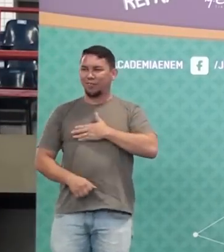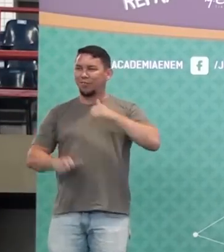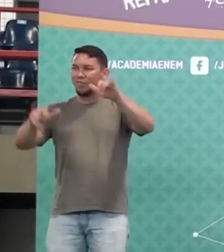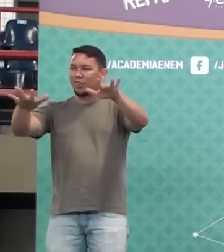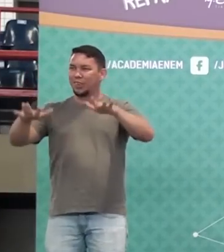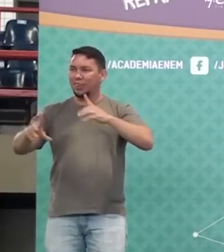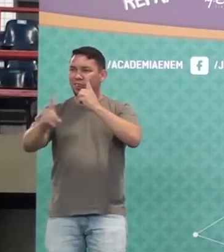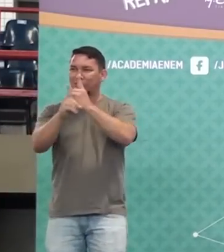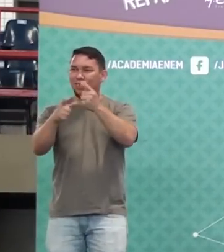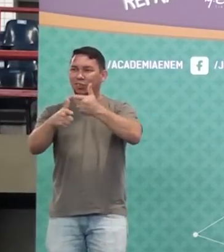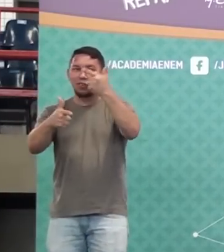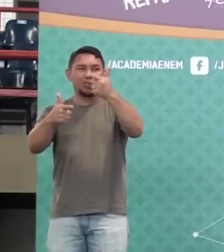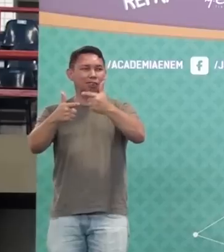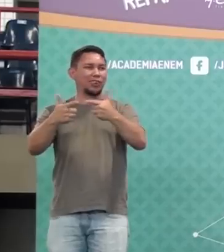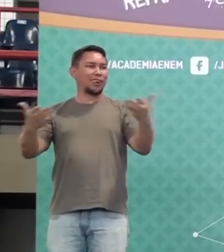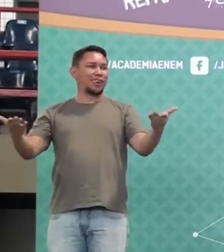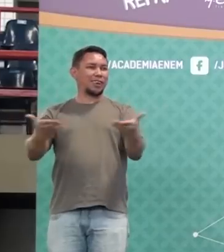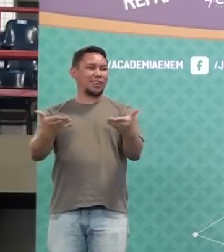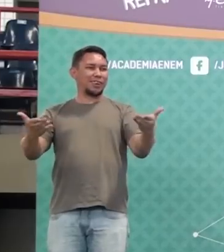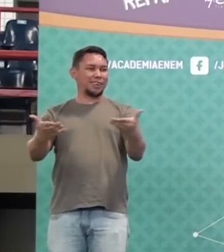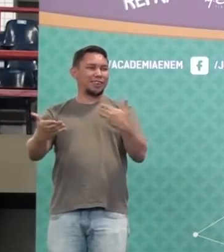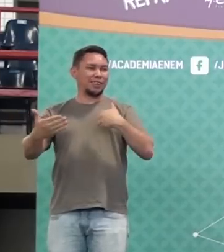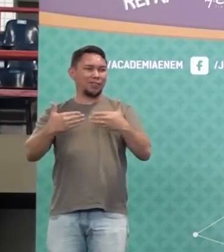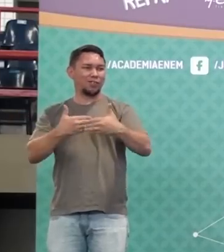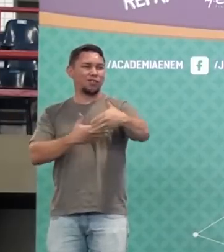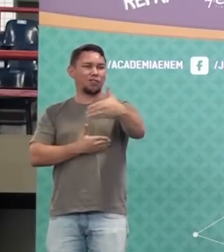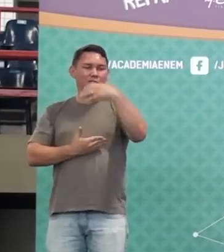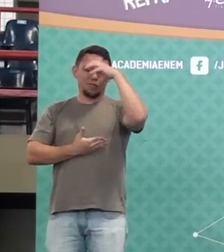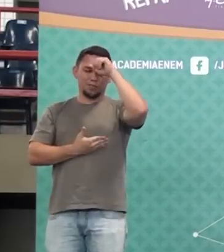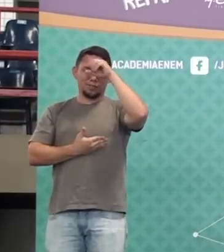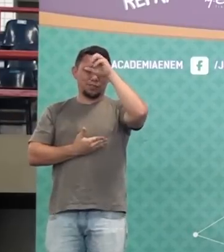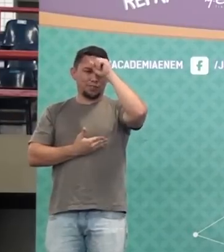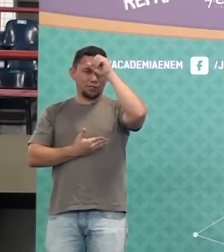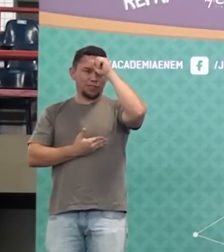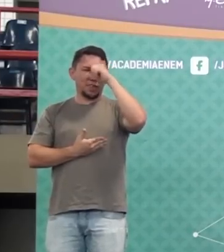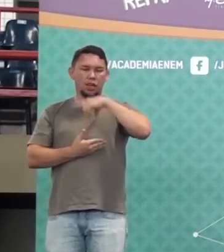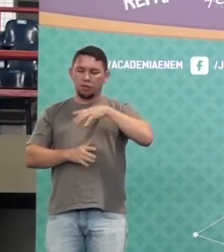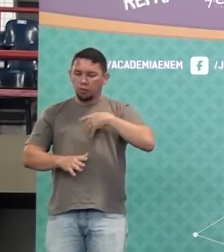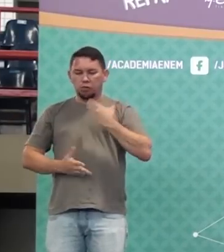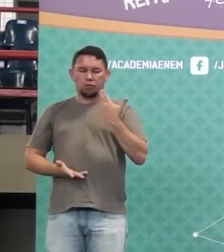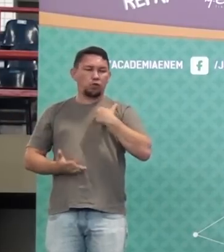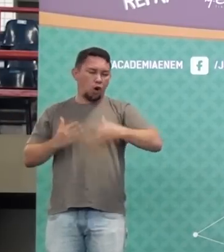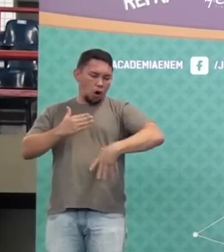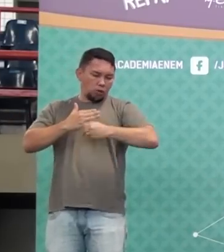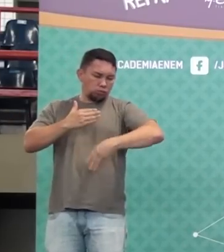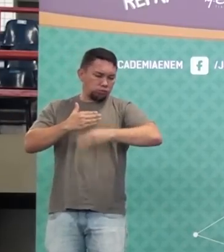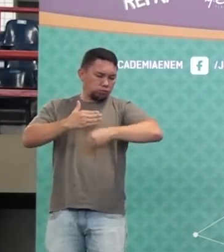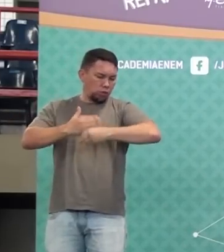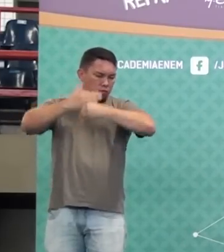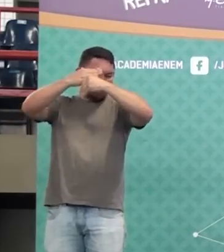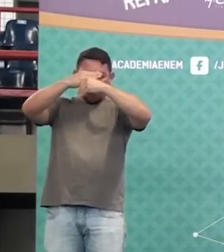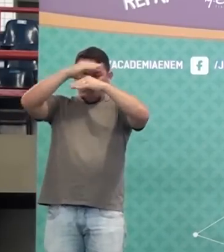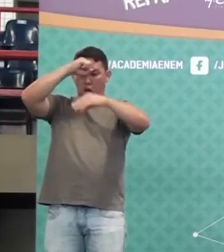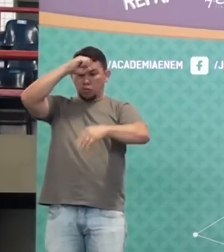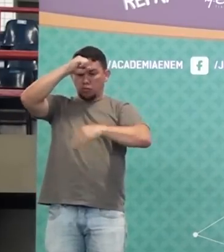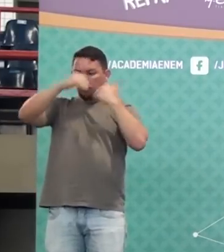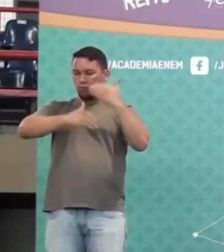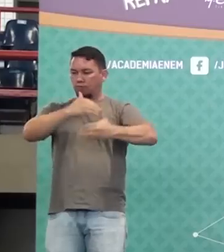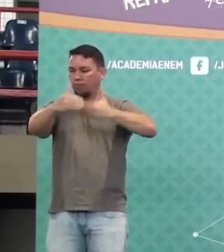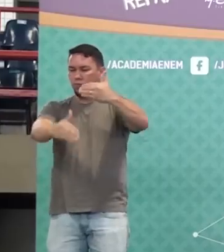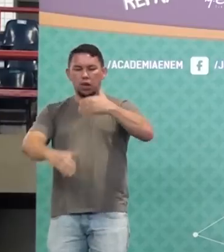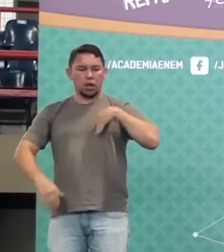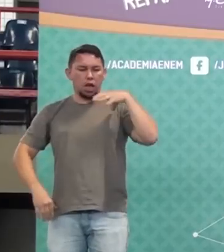vocês e vamos garantir a nossa aprendizagem de forma acumulativa, de forma que as coisas andem